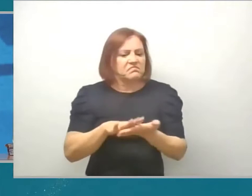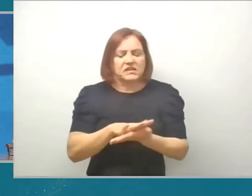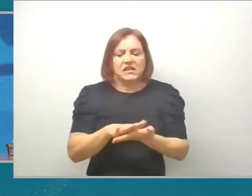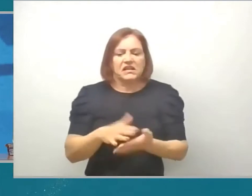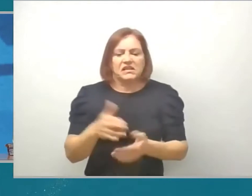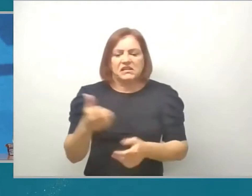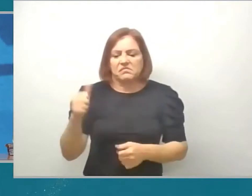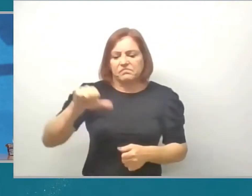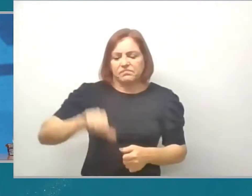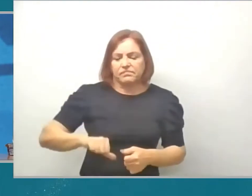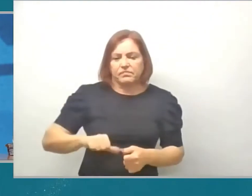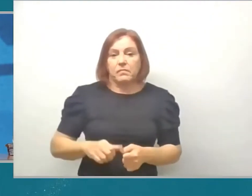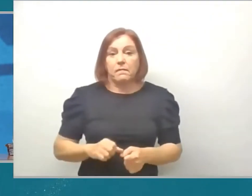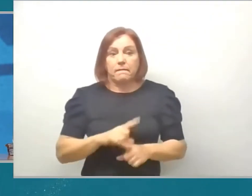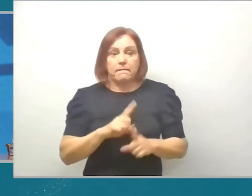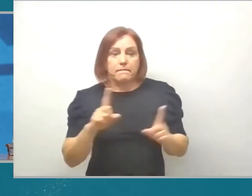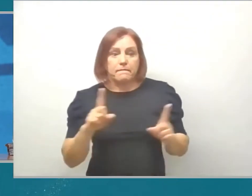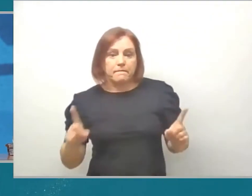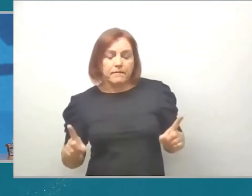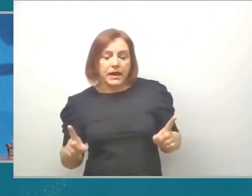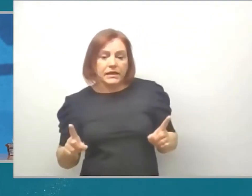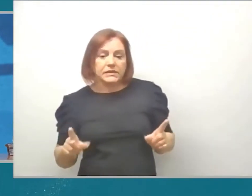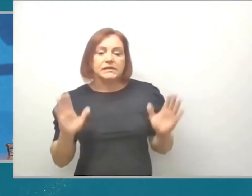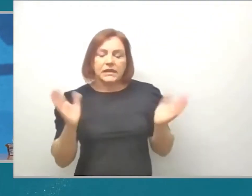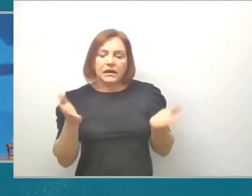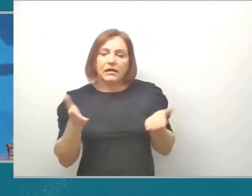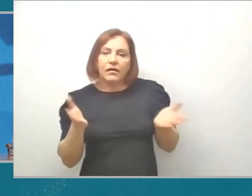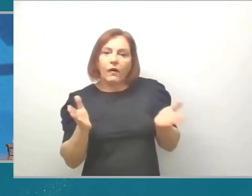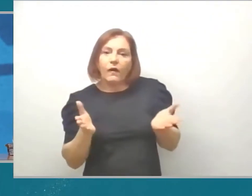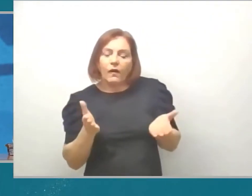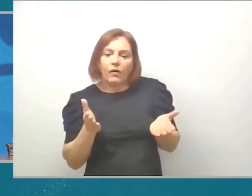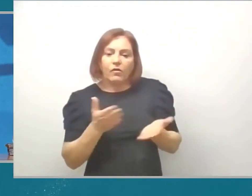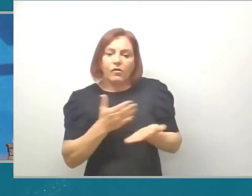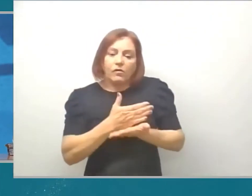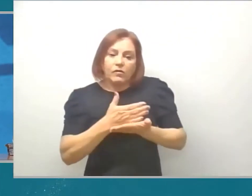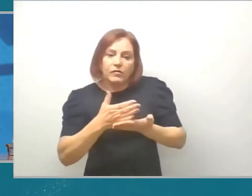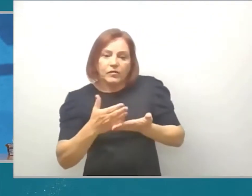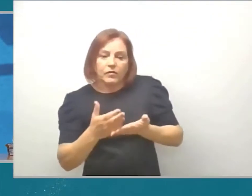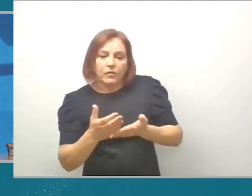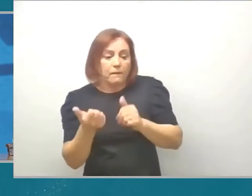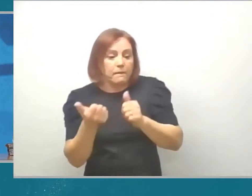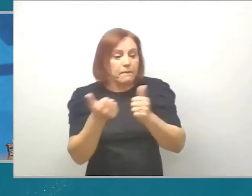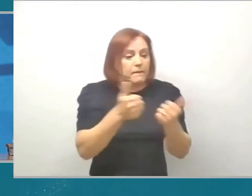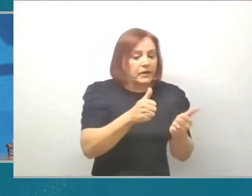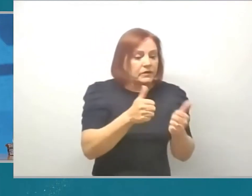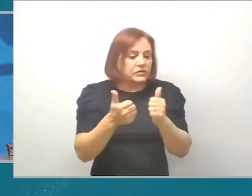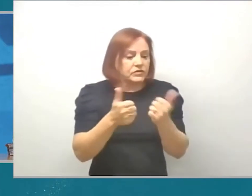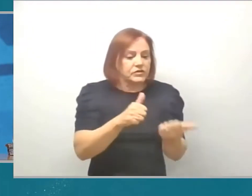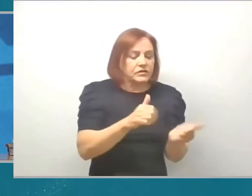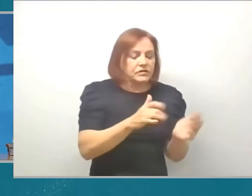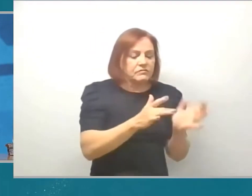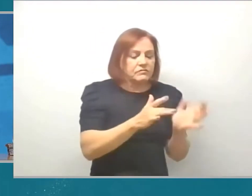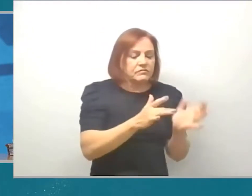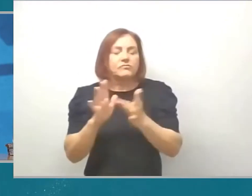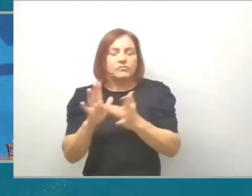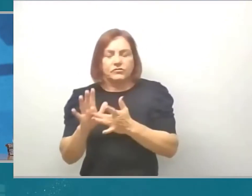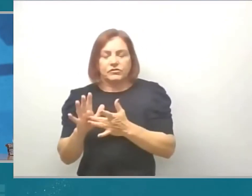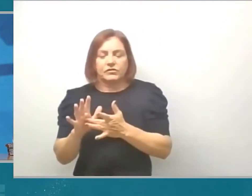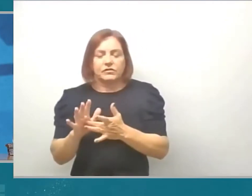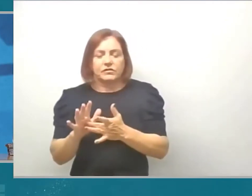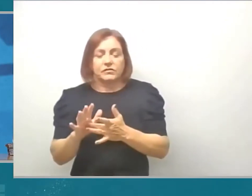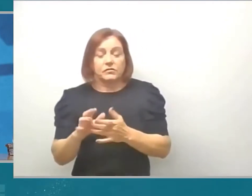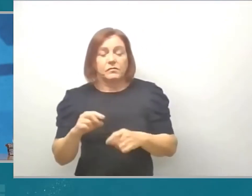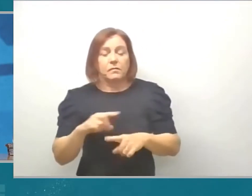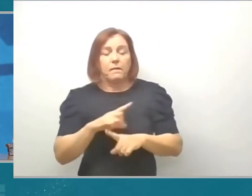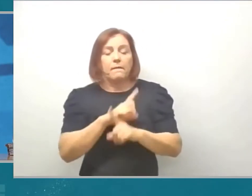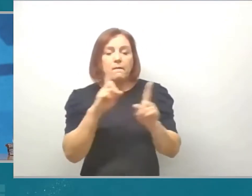ser batizado pelo batismo do Senhor Jesus. Mas aí o João Batista falou assim: eu é que preciso ser batizado por